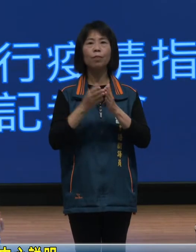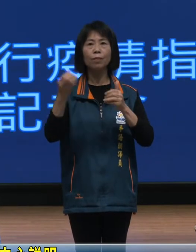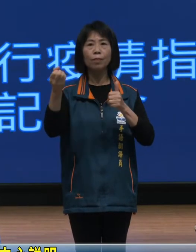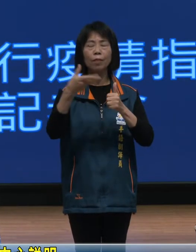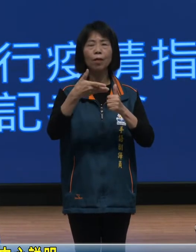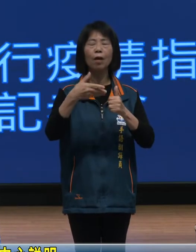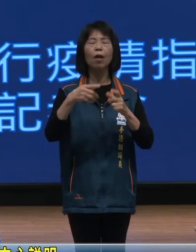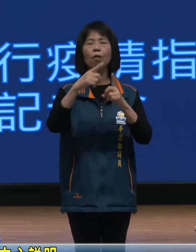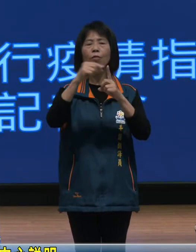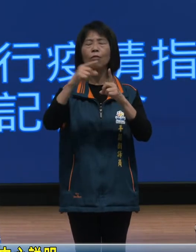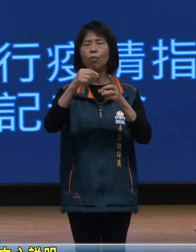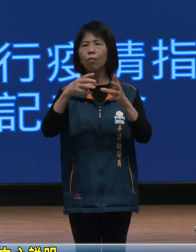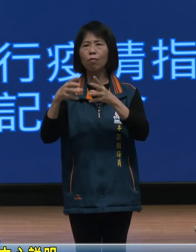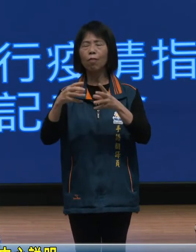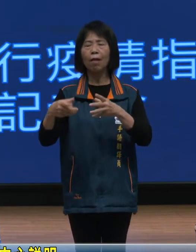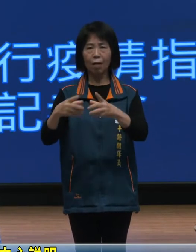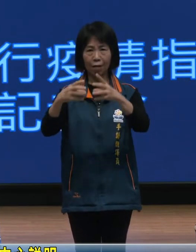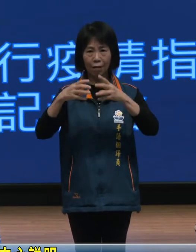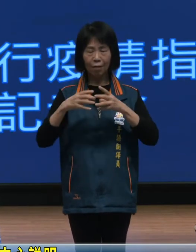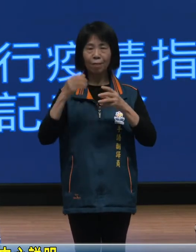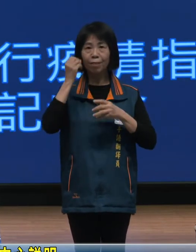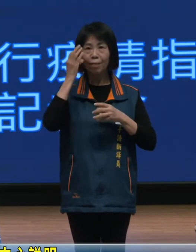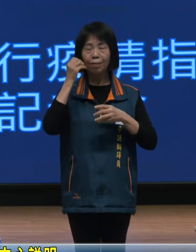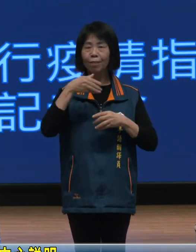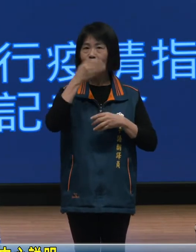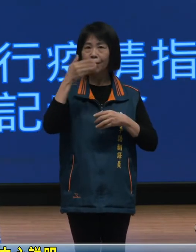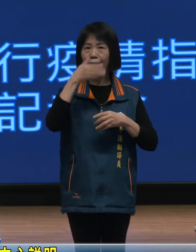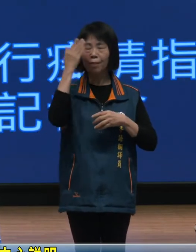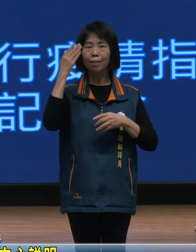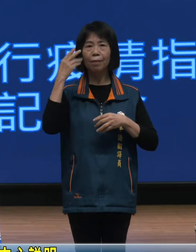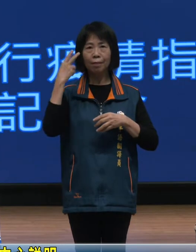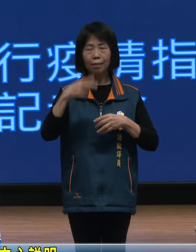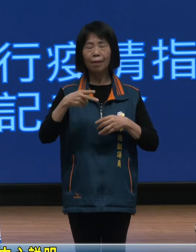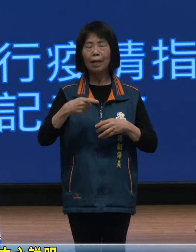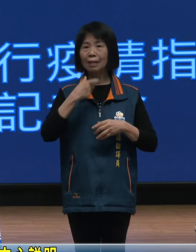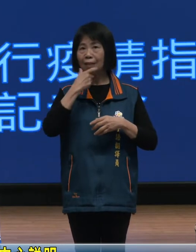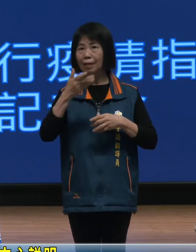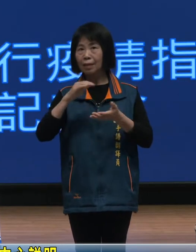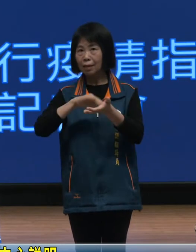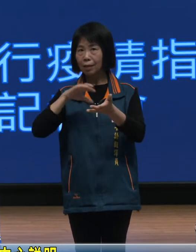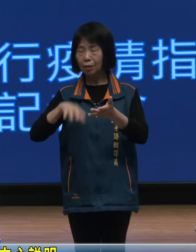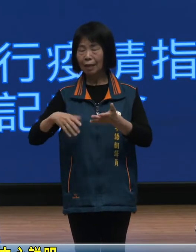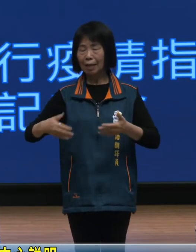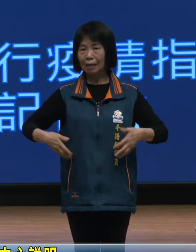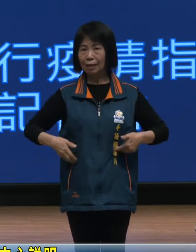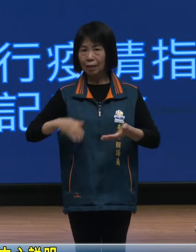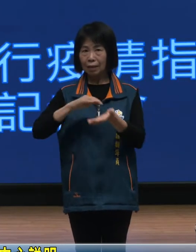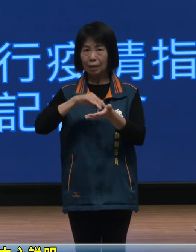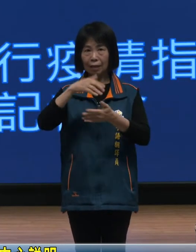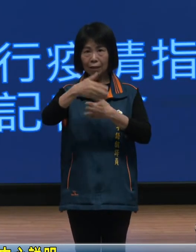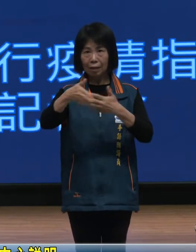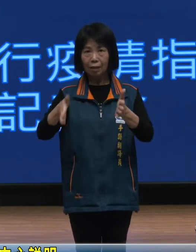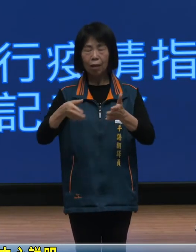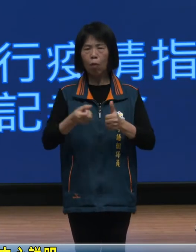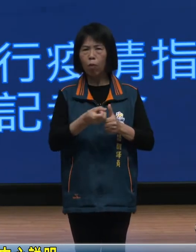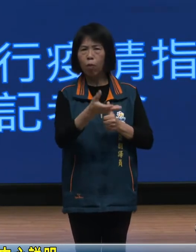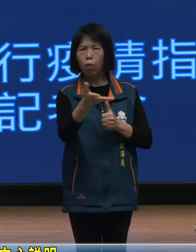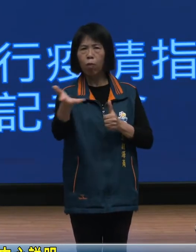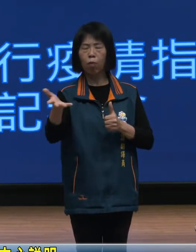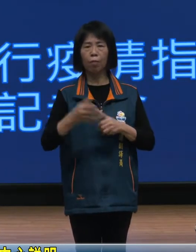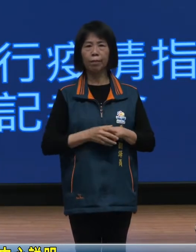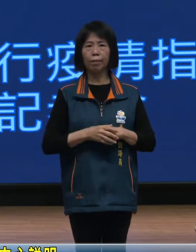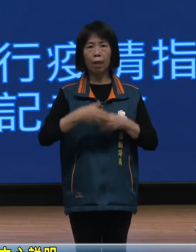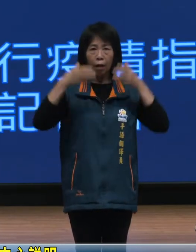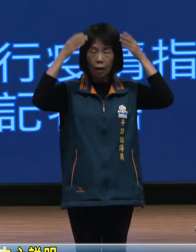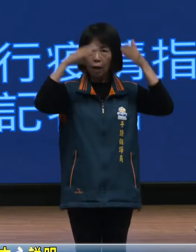个旅游团到花莲来玩，然后到这个慈济的急诊室之后再扩散开来，所以在这里奥